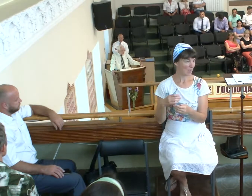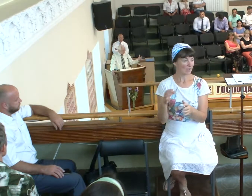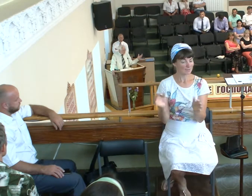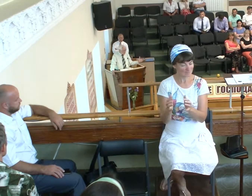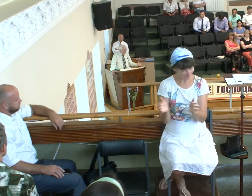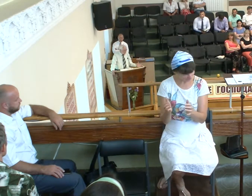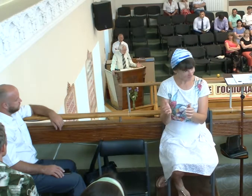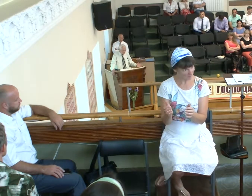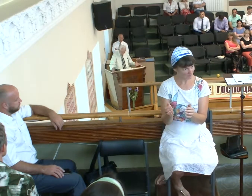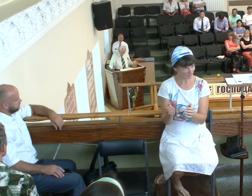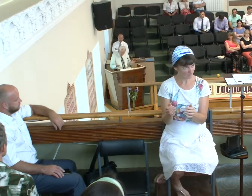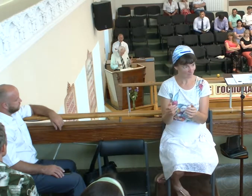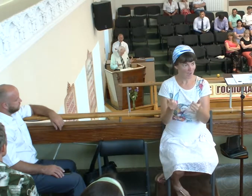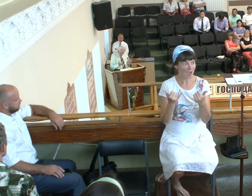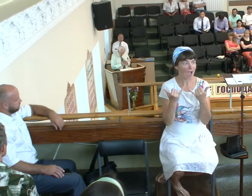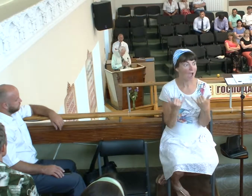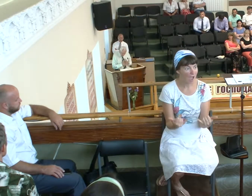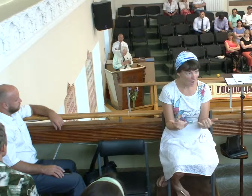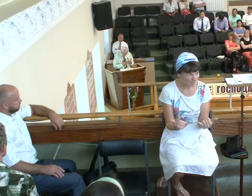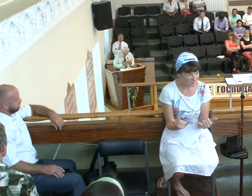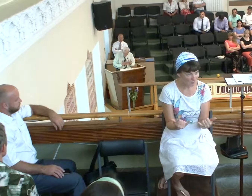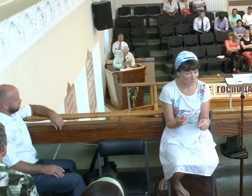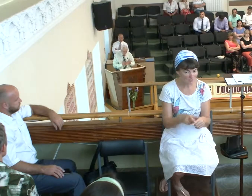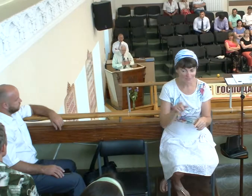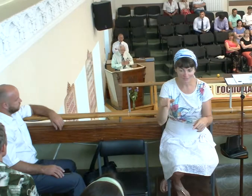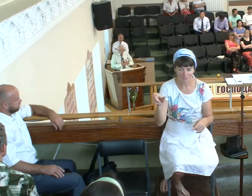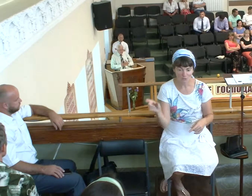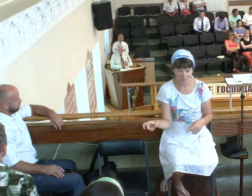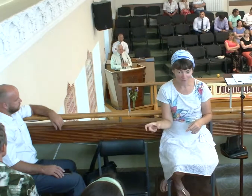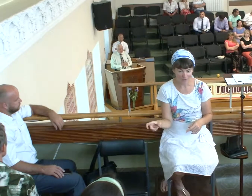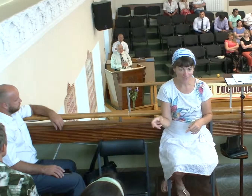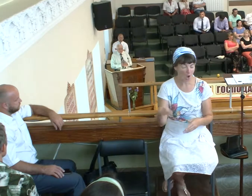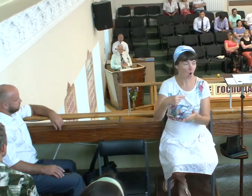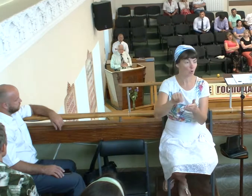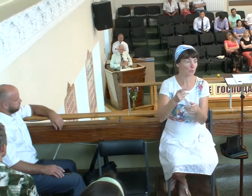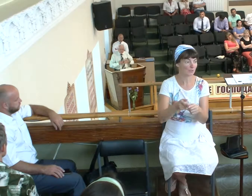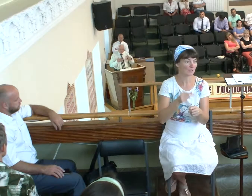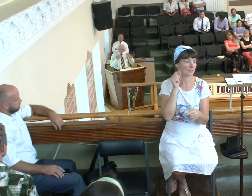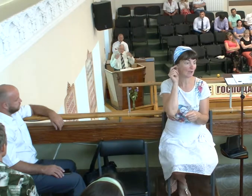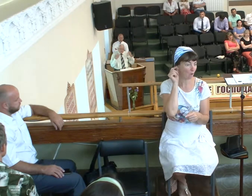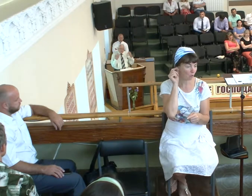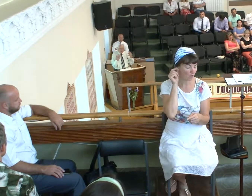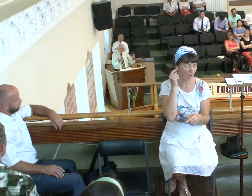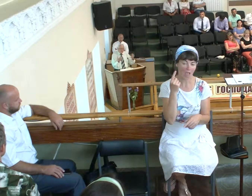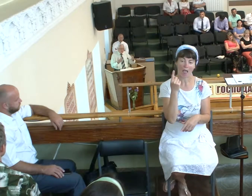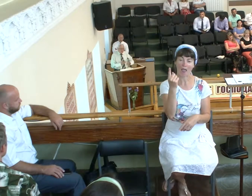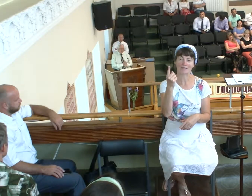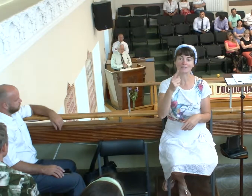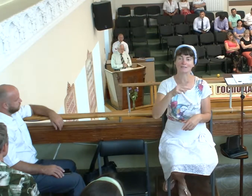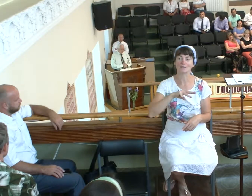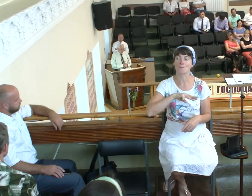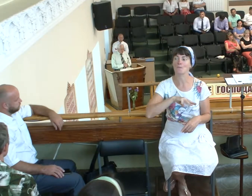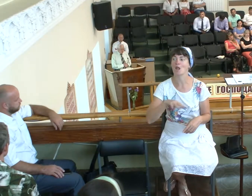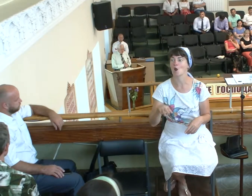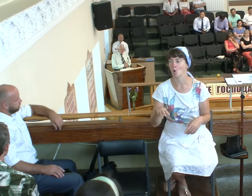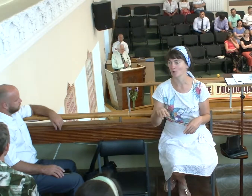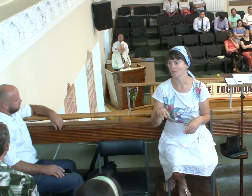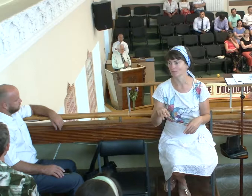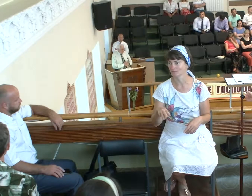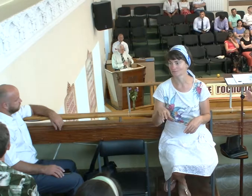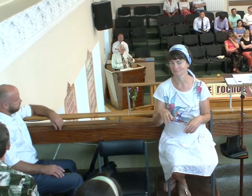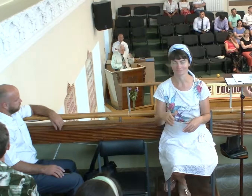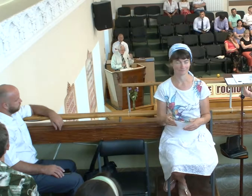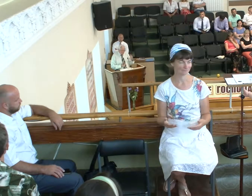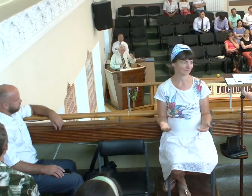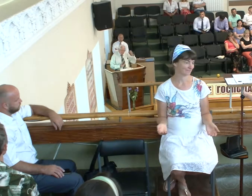1 300 000 долларов. И кто-то его купил. Я сидел и думал, ну кто купил это ухо? Кто-то оценил очень высоко это ухо.